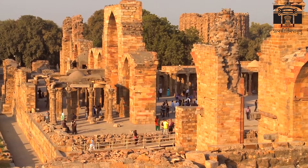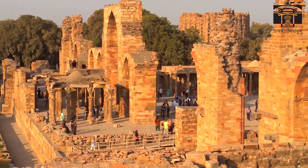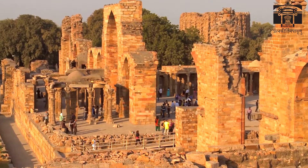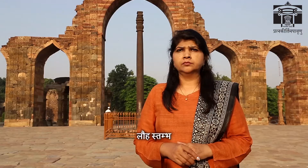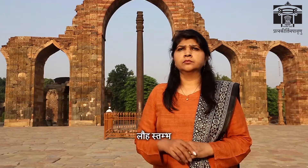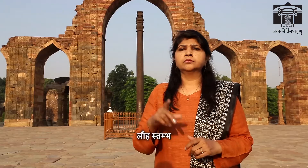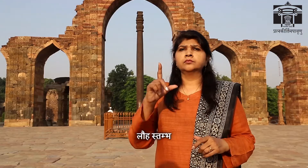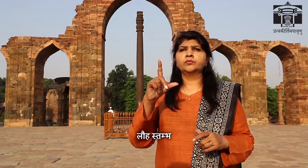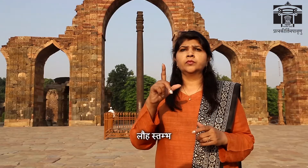लौह स्तंभ